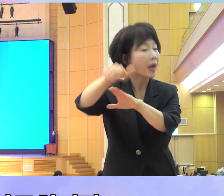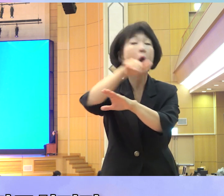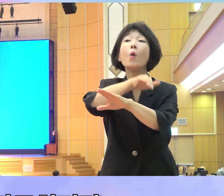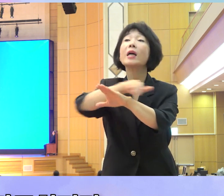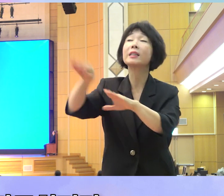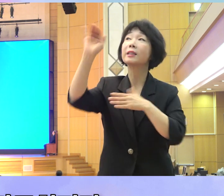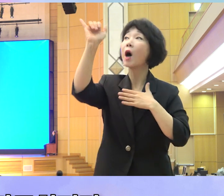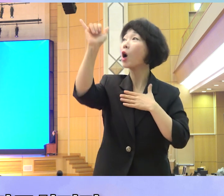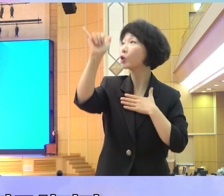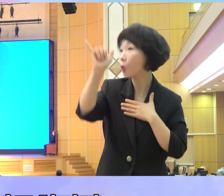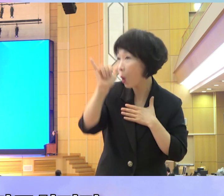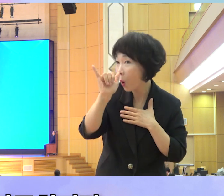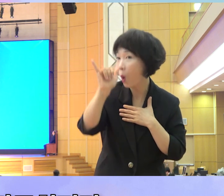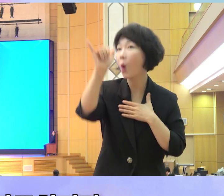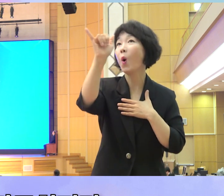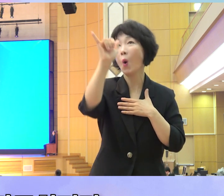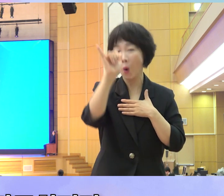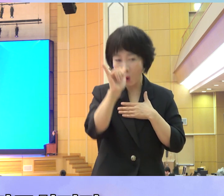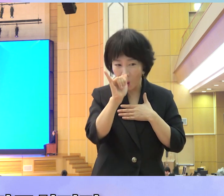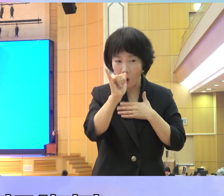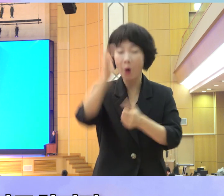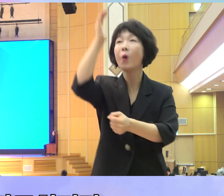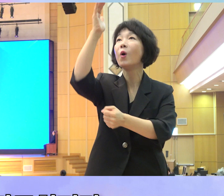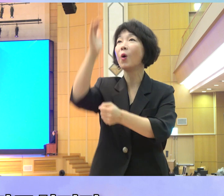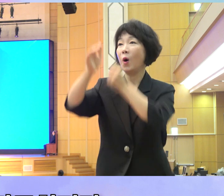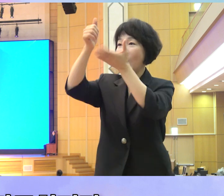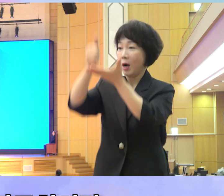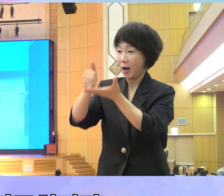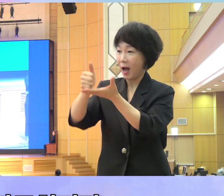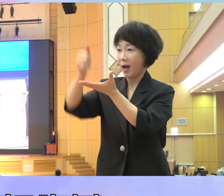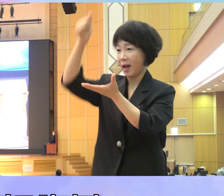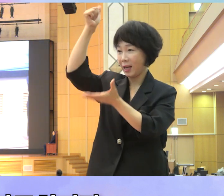향한 계획이 있었죠.